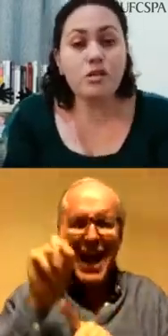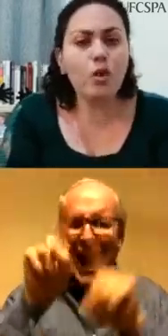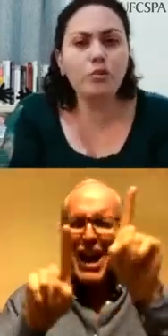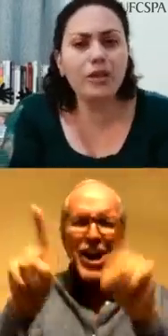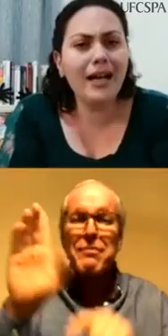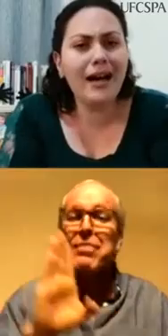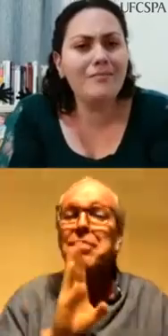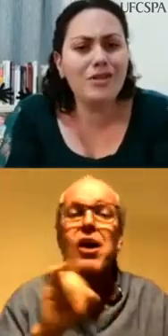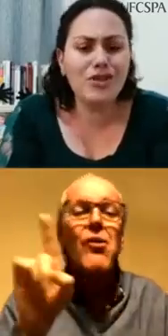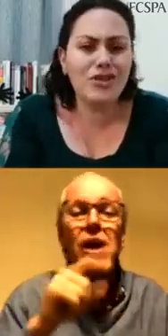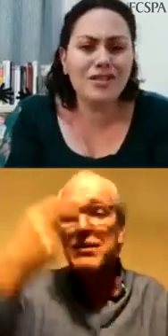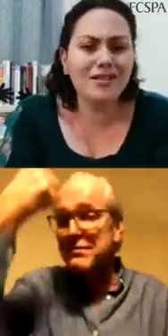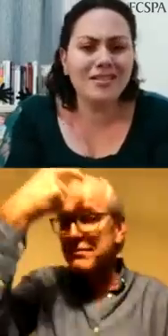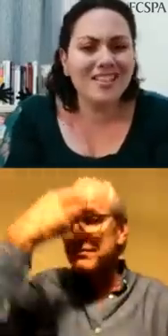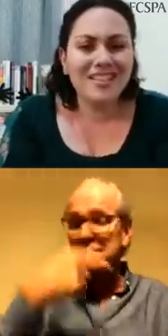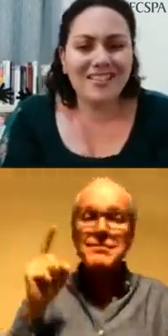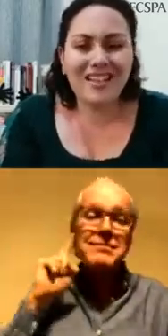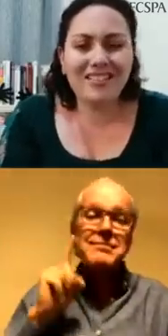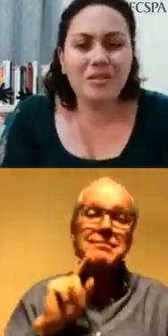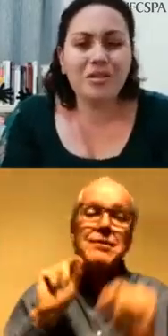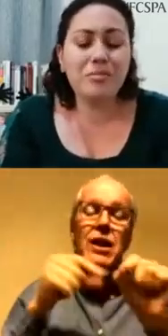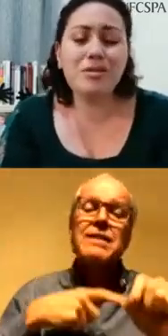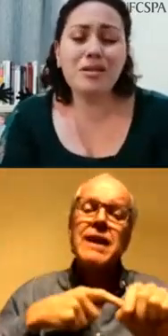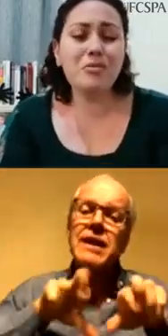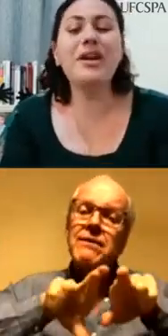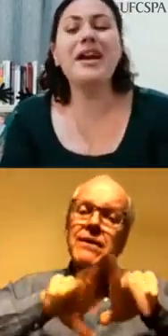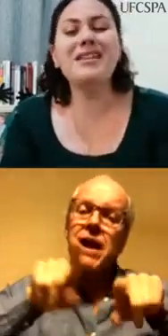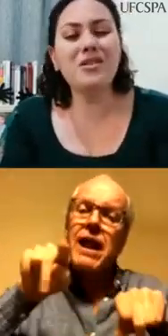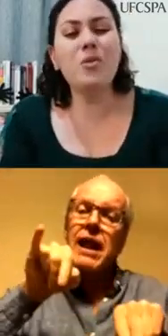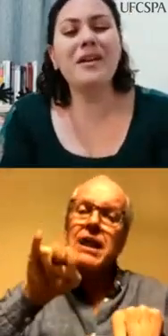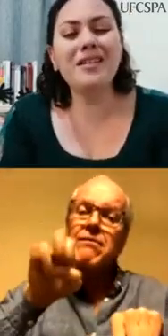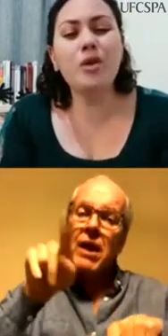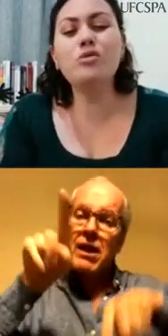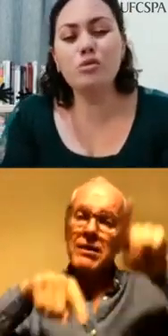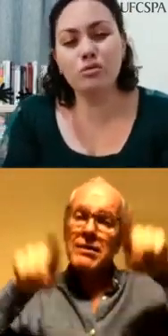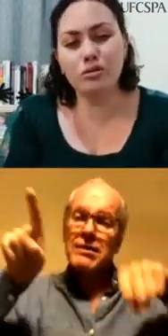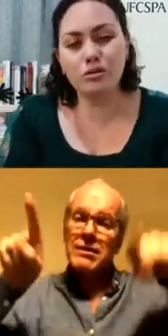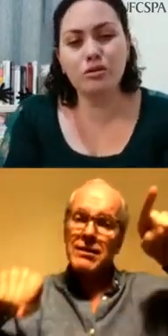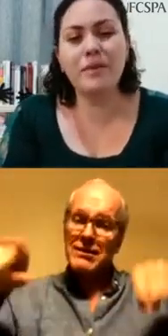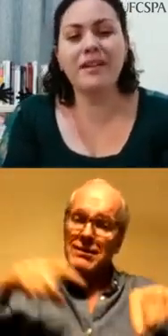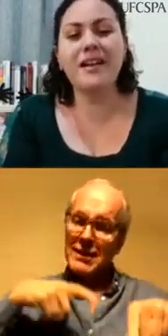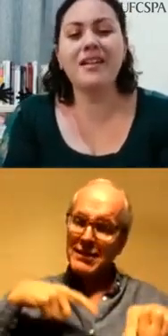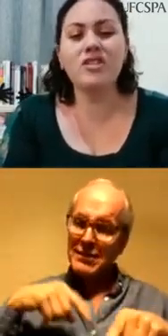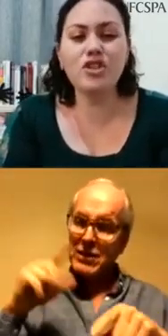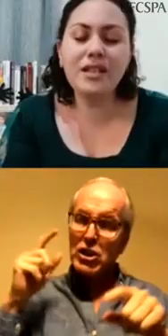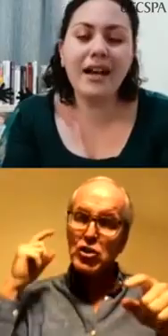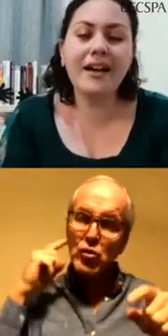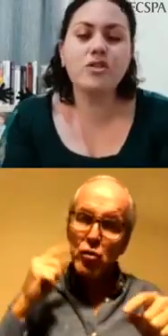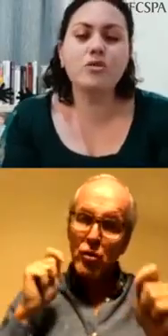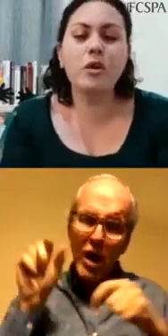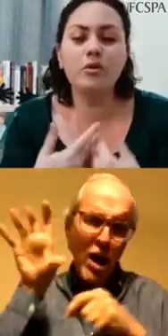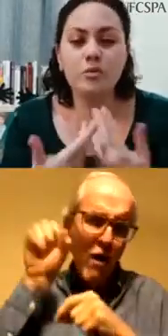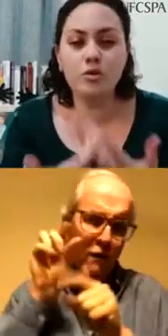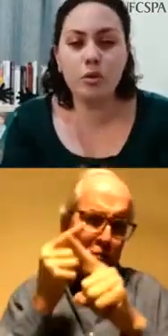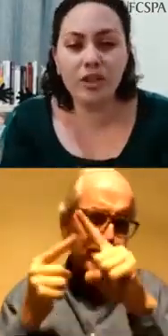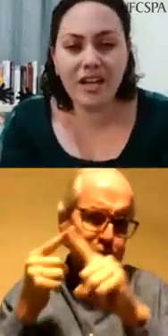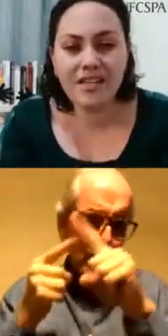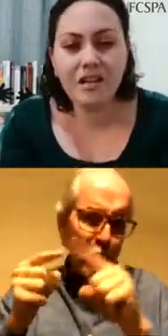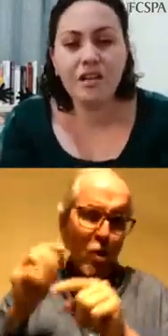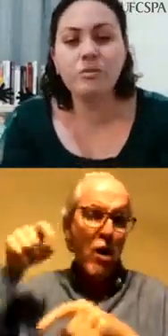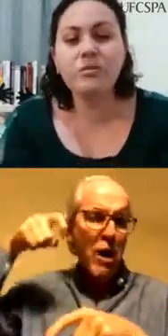para se comunicar, imagina, né? Então tem pessoas que não conhecem como é que é o surdo, como é que é a identidade, qual é o